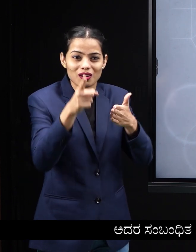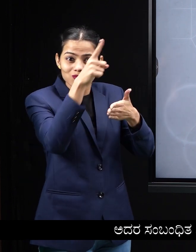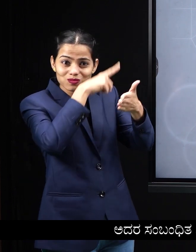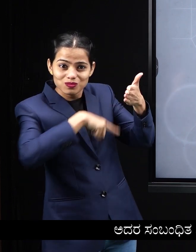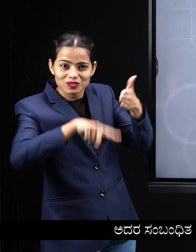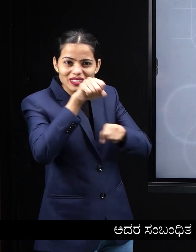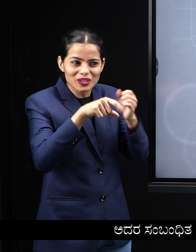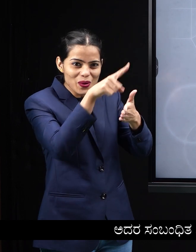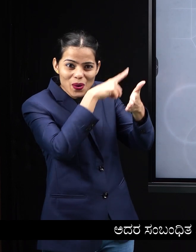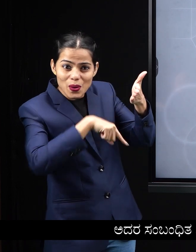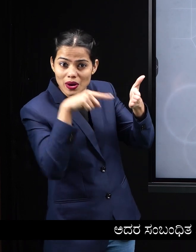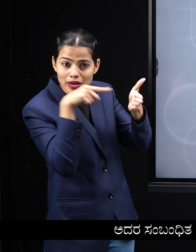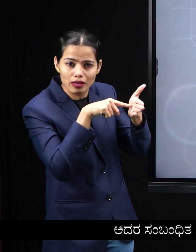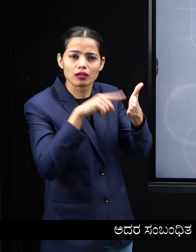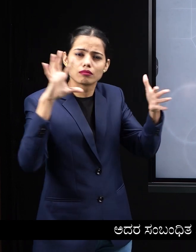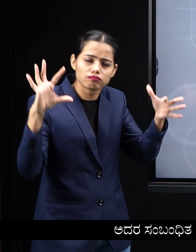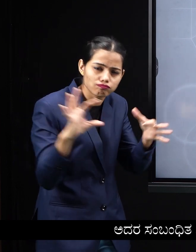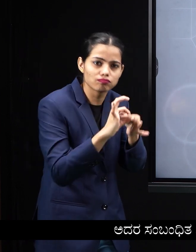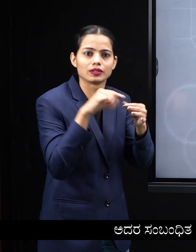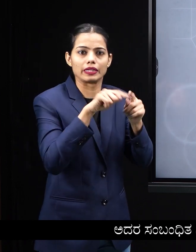ಸಂಬಂಧಿತ ನಿಯಮಗಳನ್ನು ಅರ್ಥಮಾಡಿಕೊಳ್ಳಲು ಸಾಧ್ಯವಾಗುತ್ತದೆ.